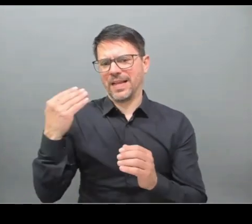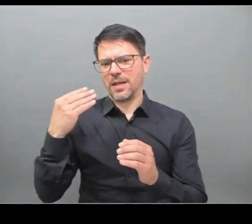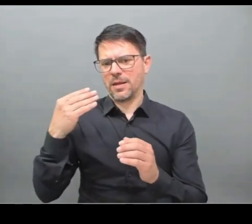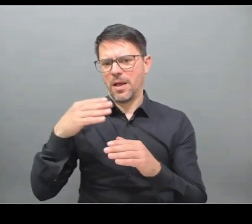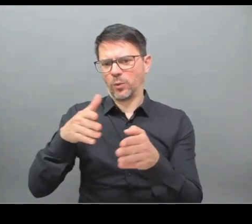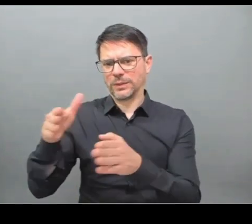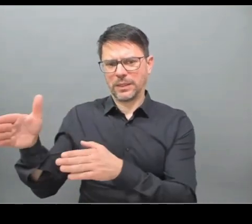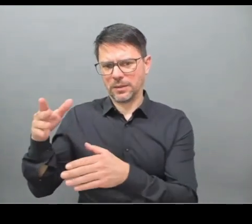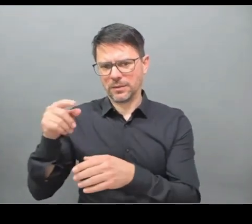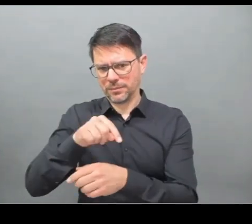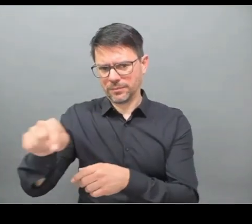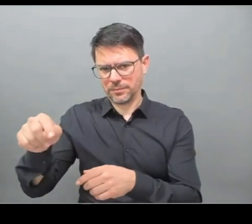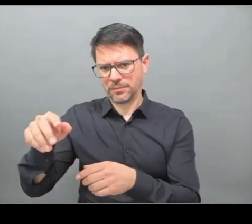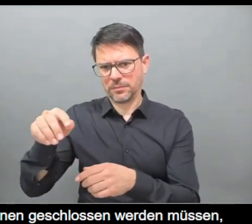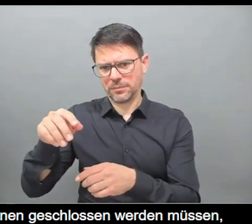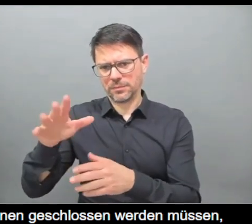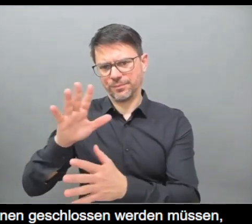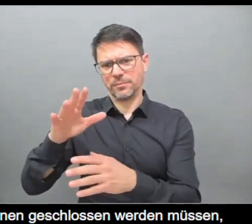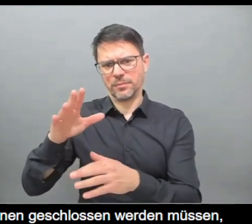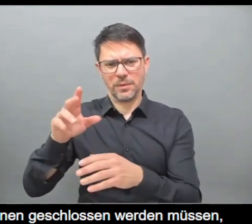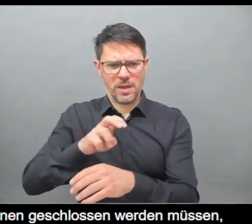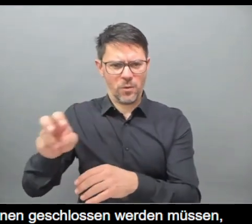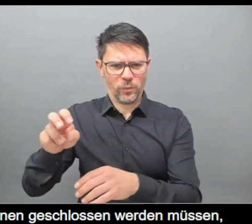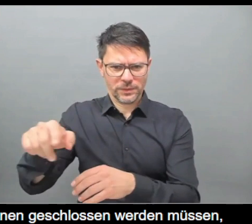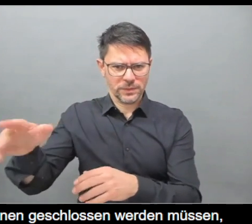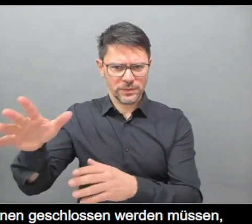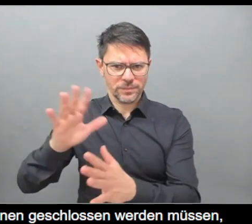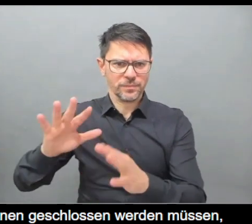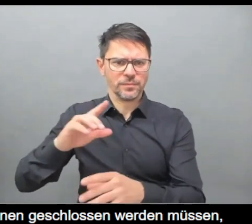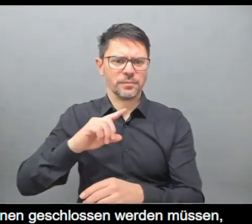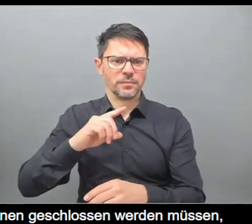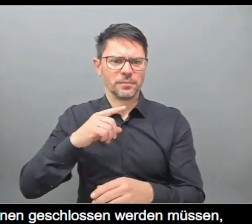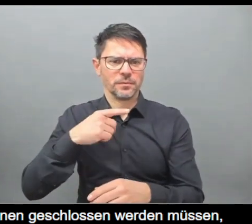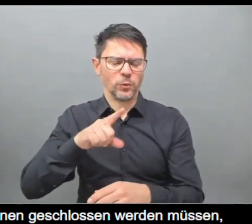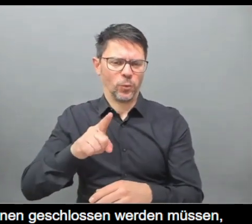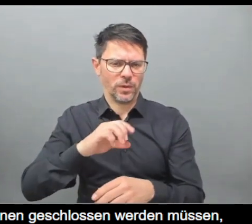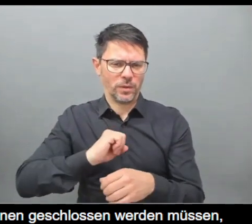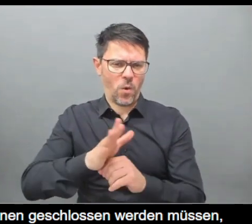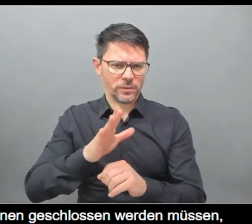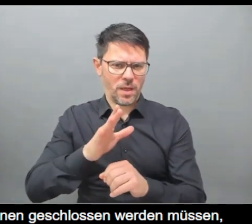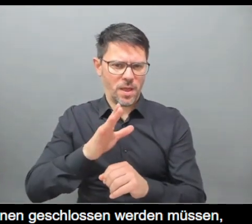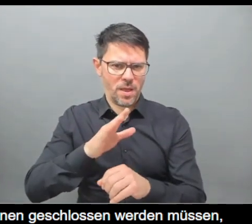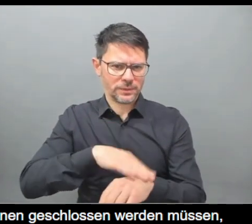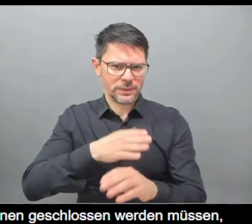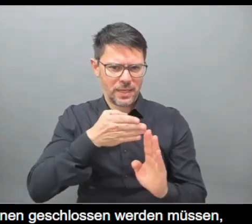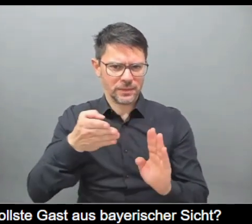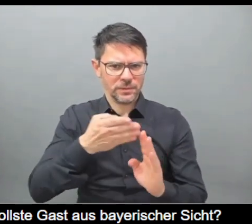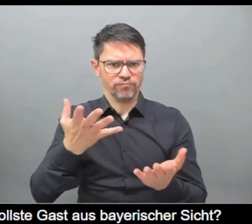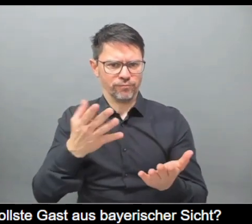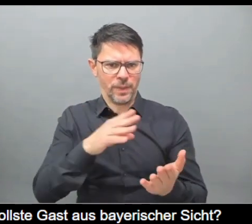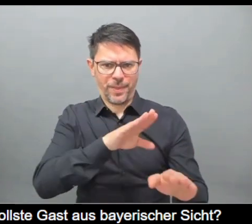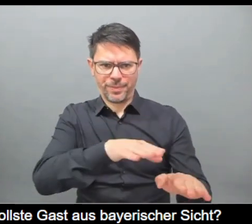weil einfach das dafür notwendige Personal nicht verfügbar ist. Man kann auch nachschauen, wie viele Kliniken in der